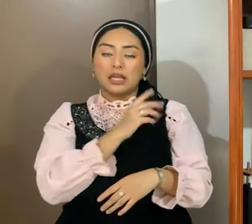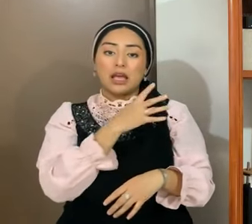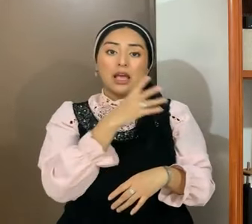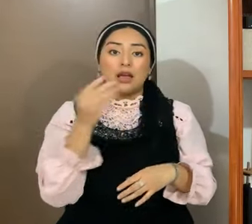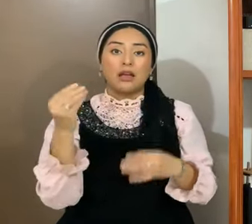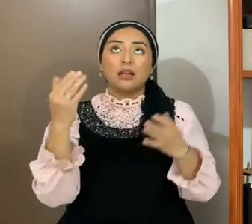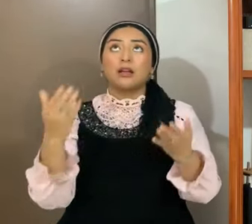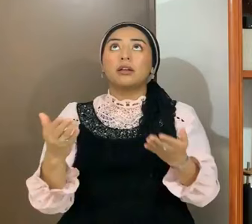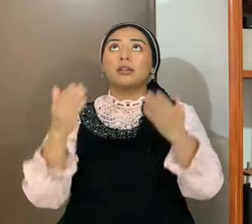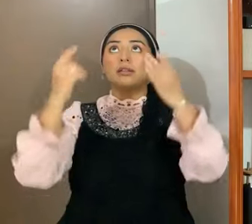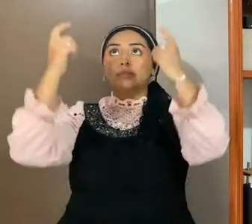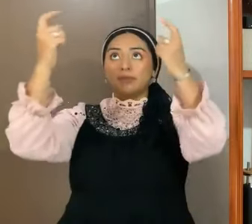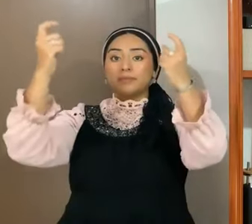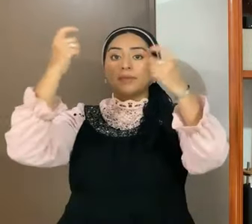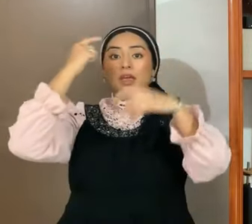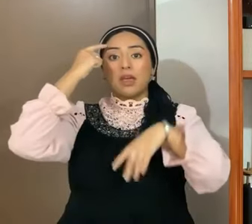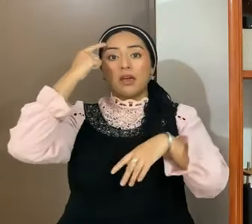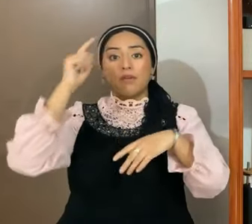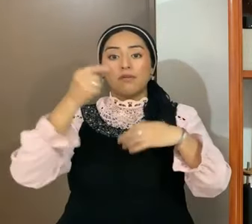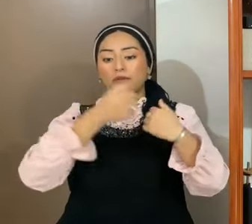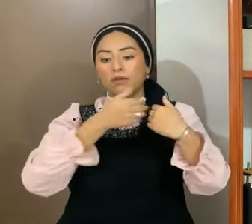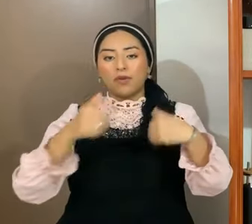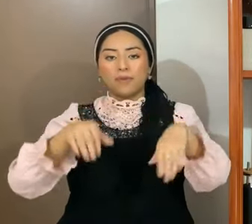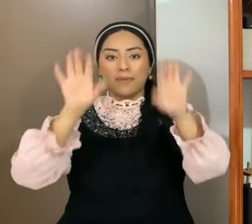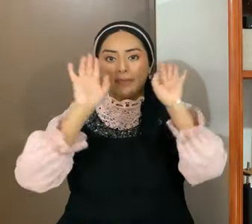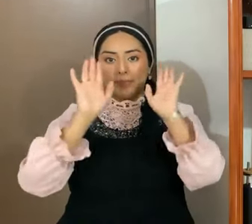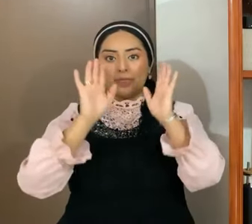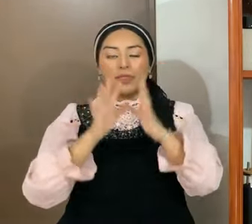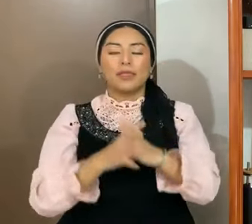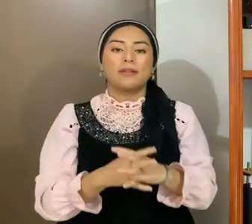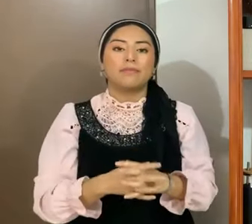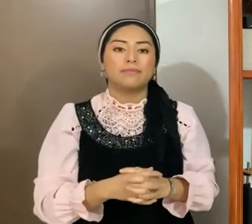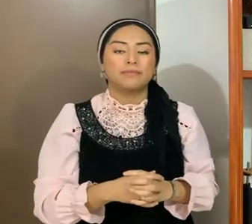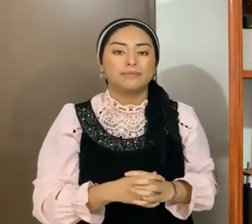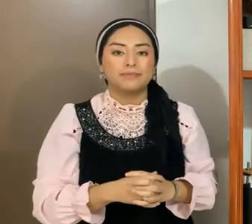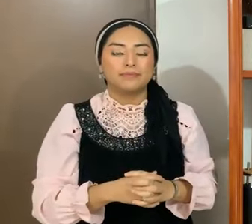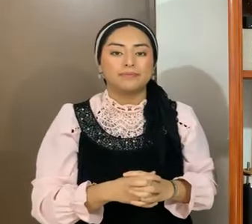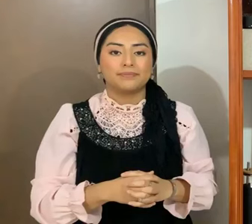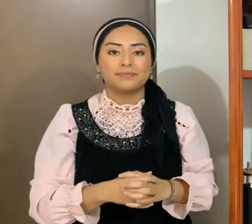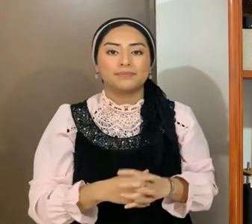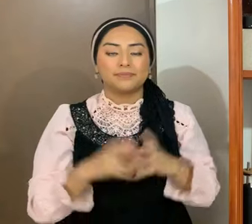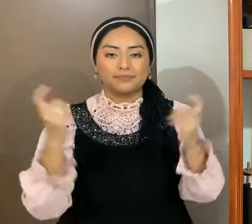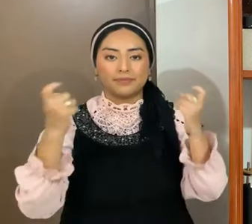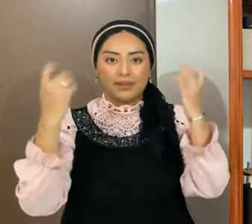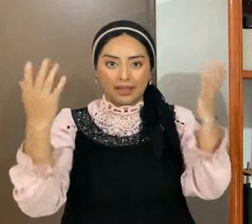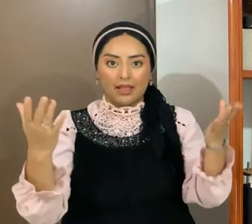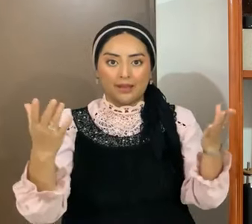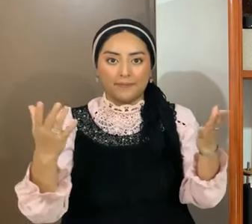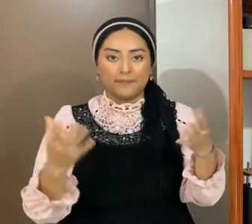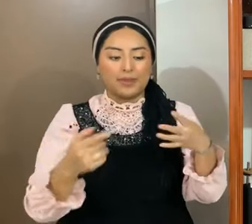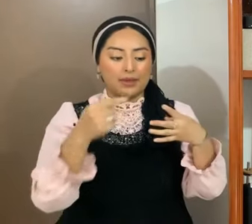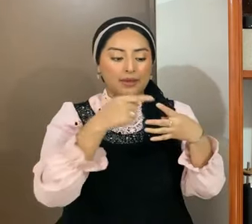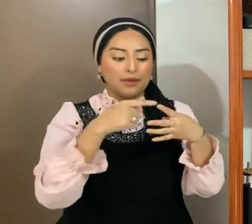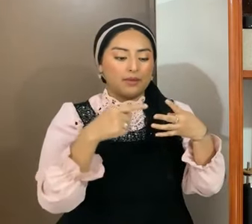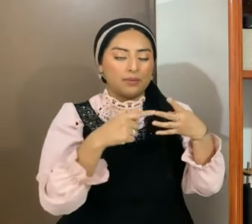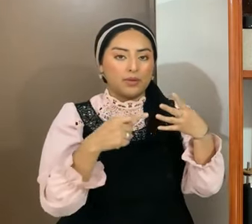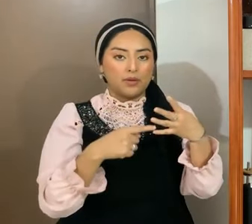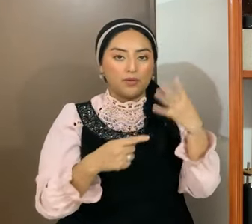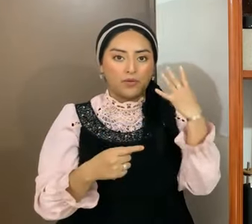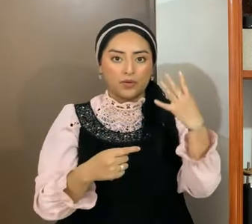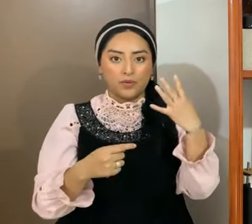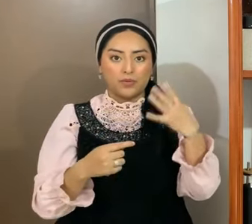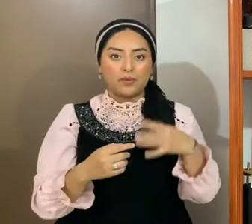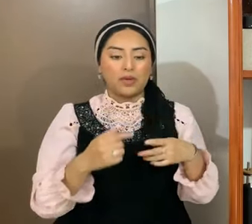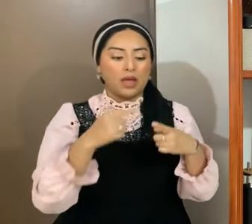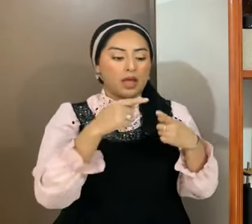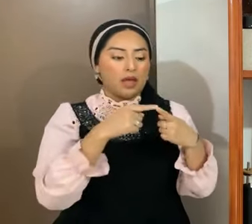y las ofrendas para la consagración. Aleluya, holocaustos, oblaciones de